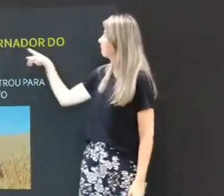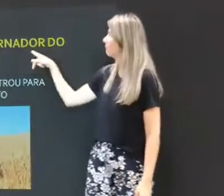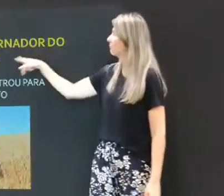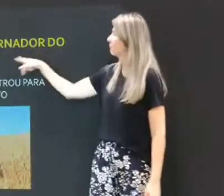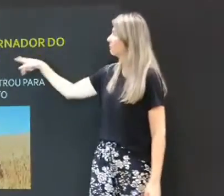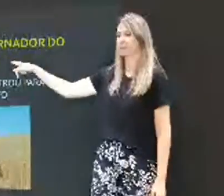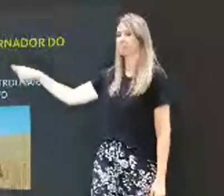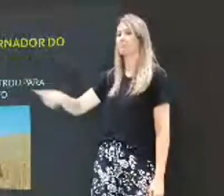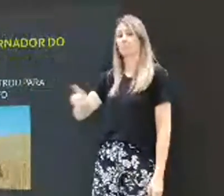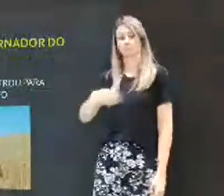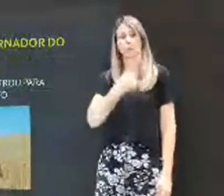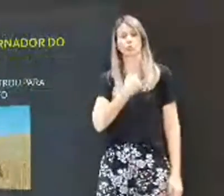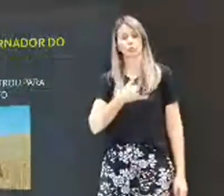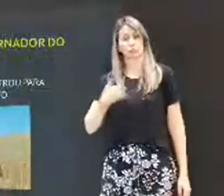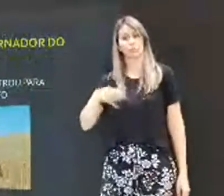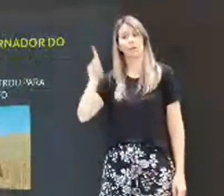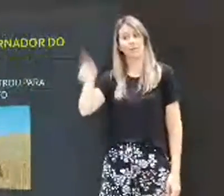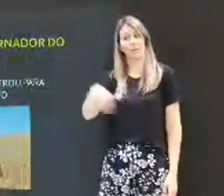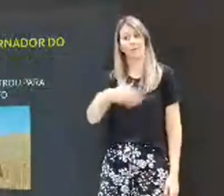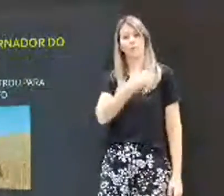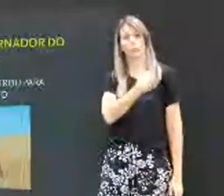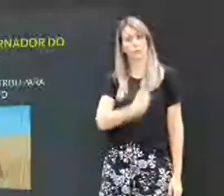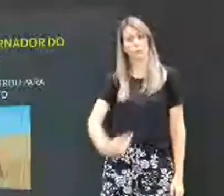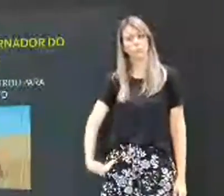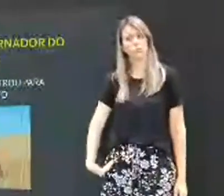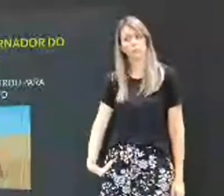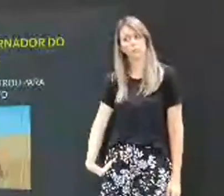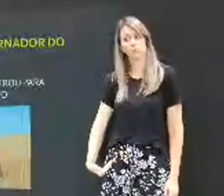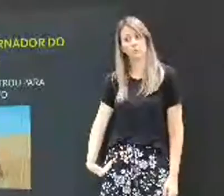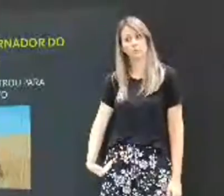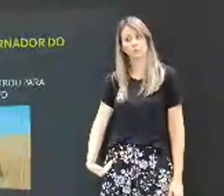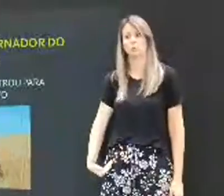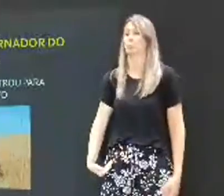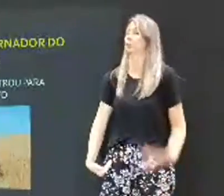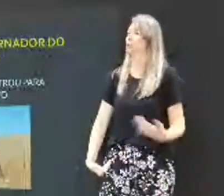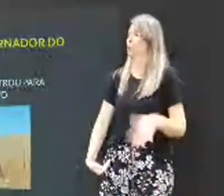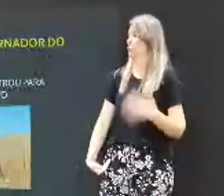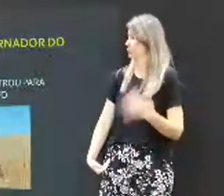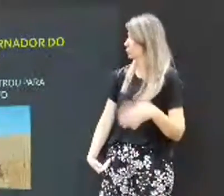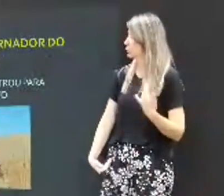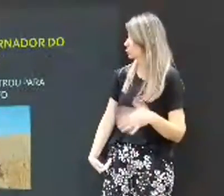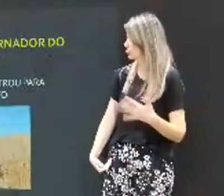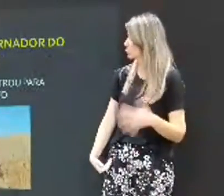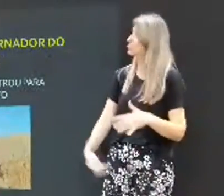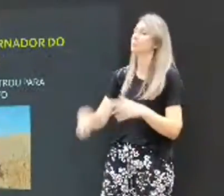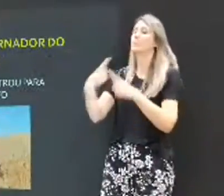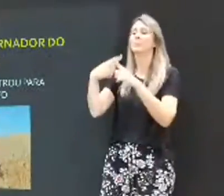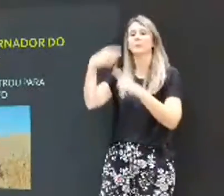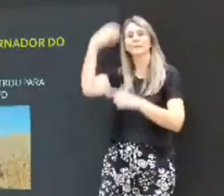Que bênção, né? De escravo para governador. José passou a governar a terra do